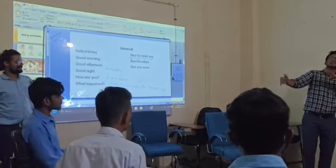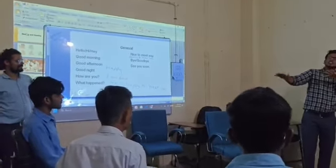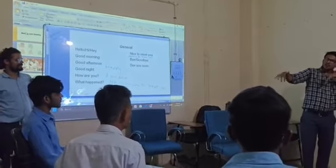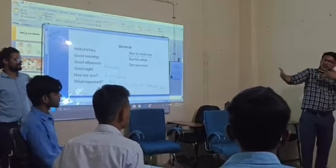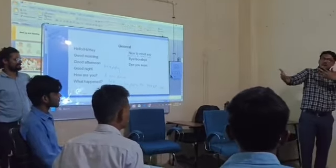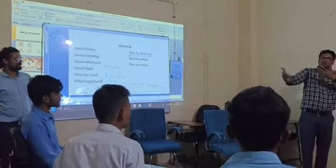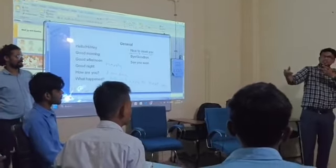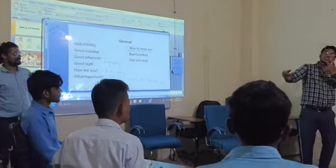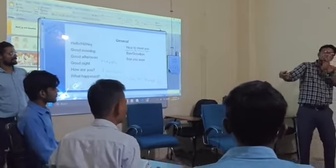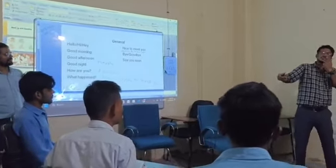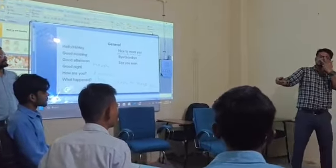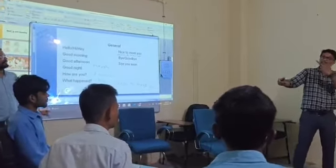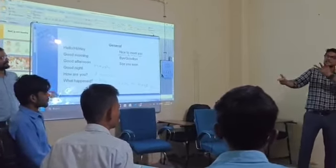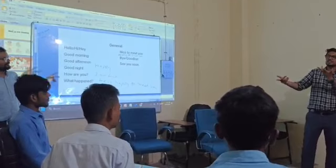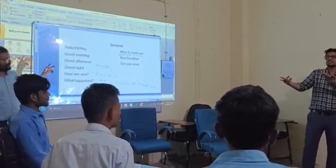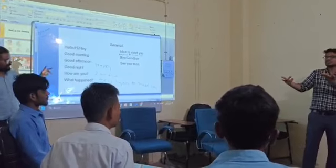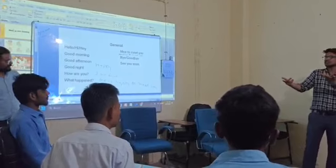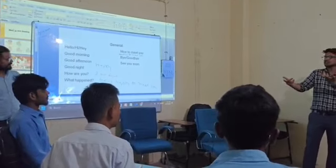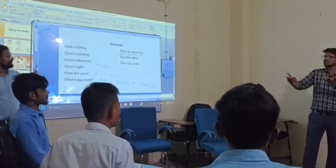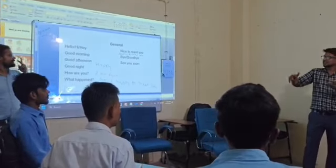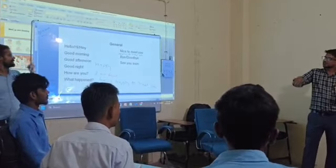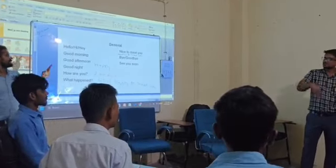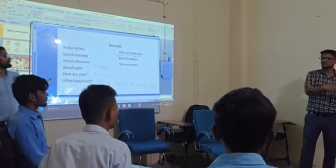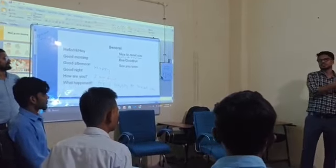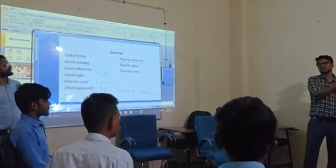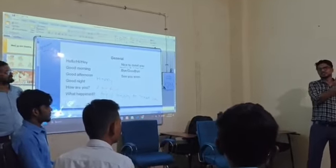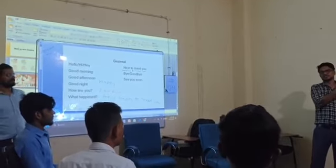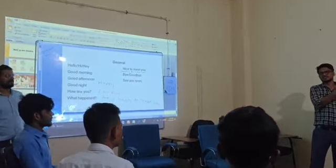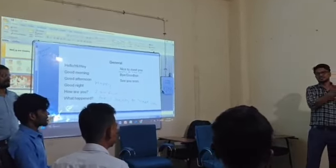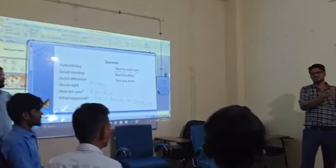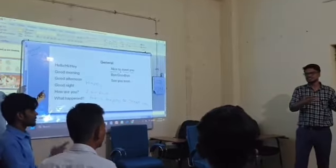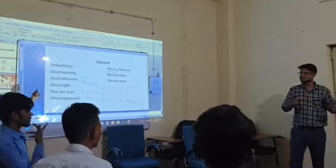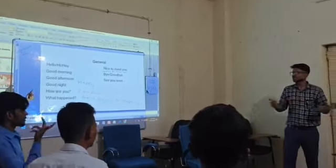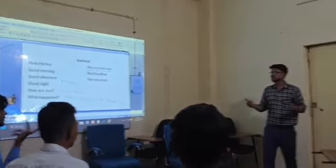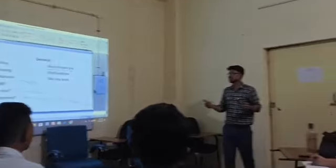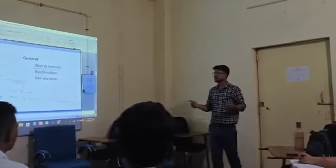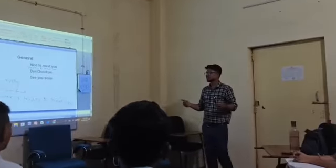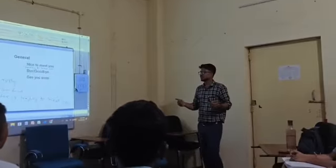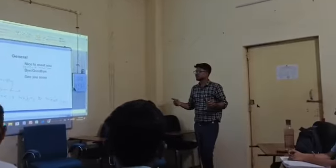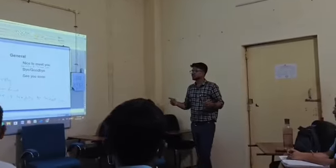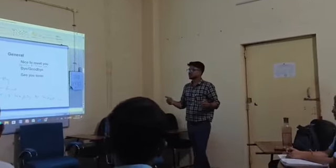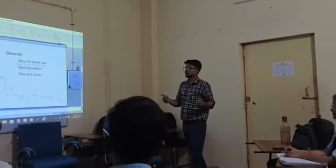या जल्द ही मिलते हैं, ऐसे करके हम चले जाते हैं। ठीक है,